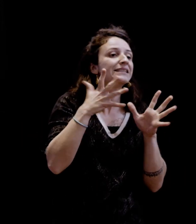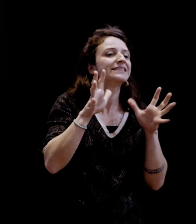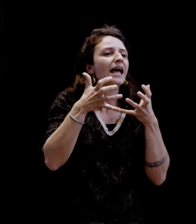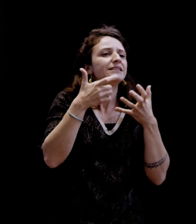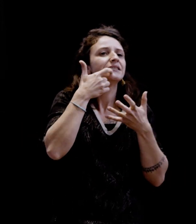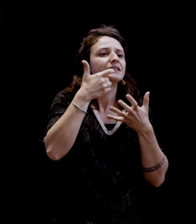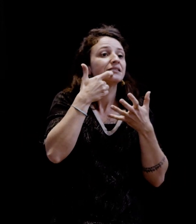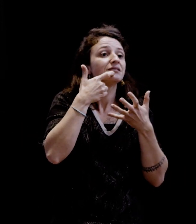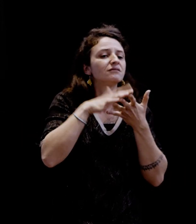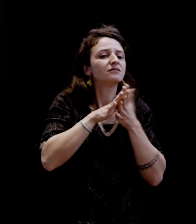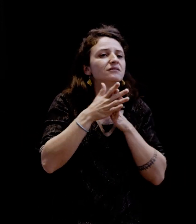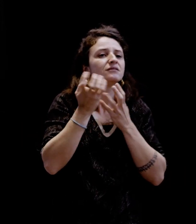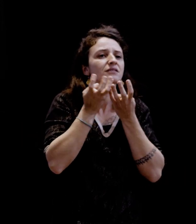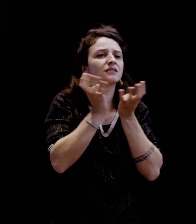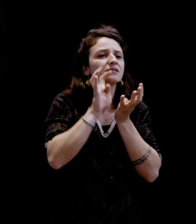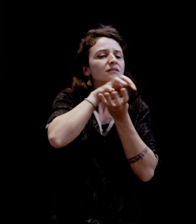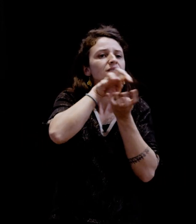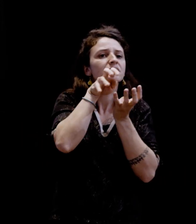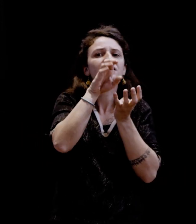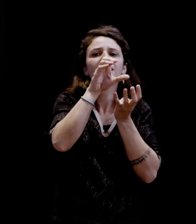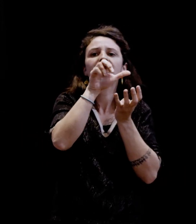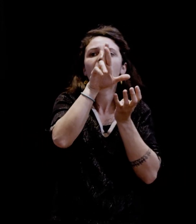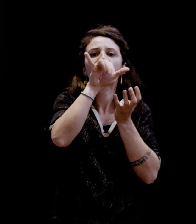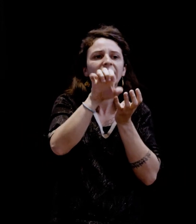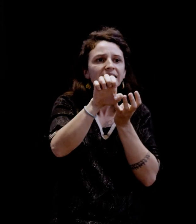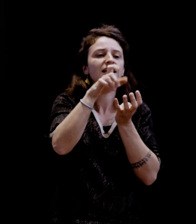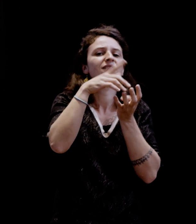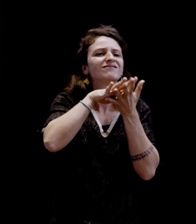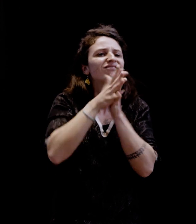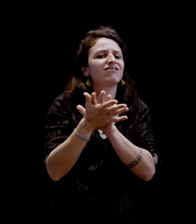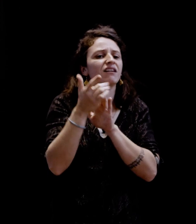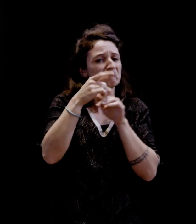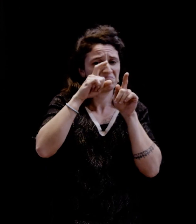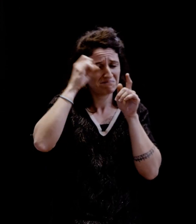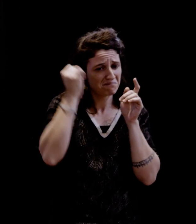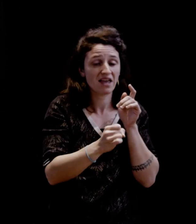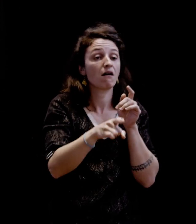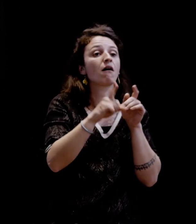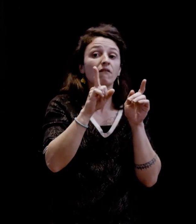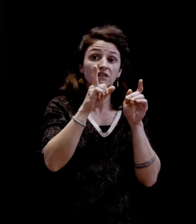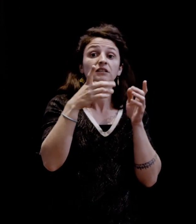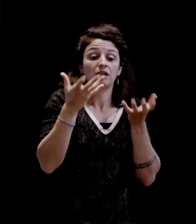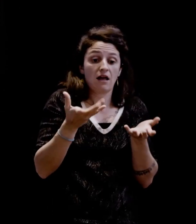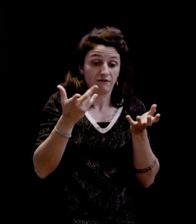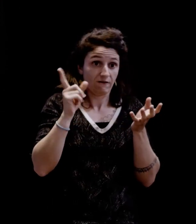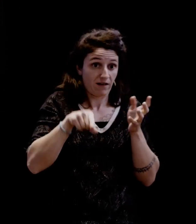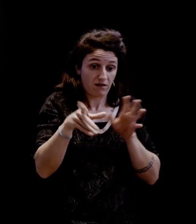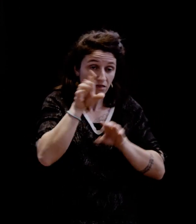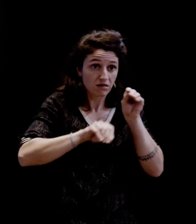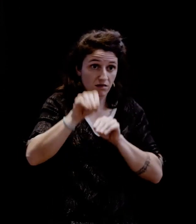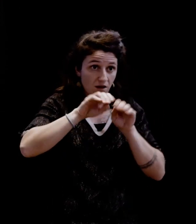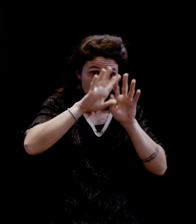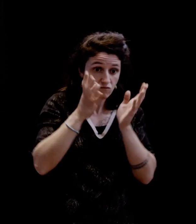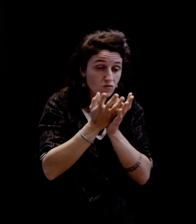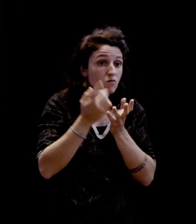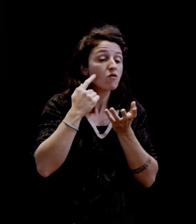a plus de caries et on a plus de problèmes de gencives. Et on a toute cette approche orthodontique et chirurgicale pour améliorer la respiration nasale. On va